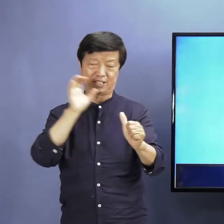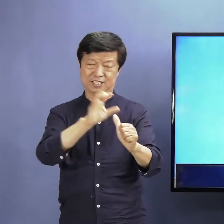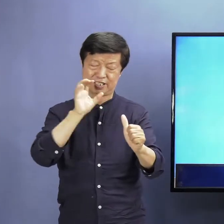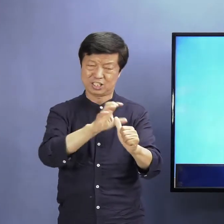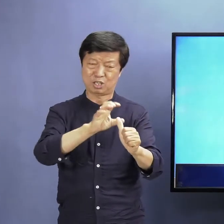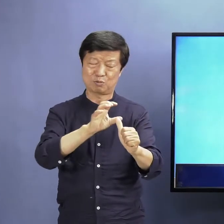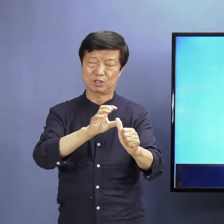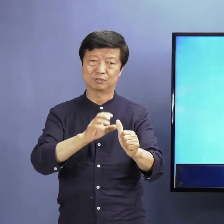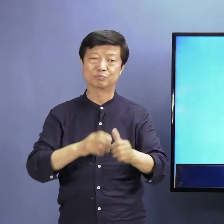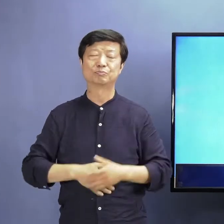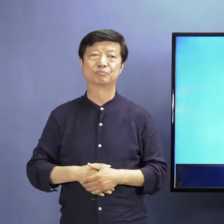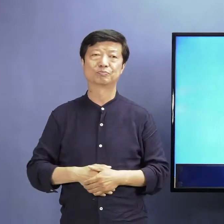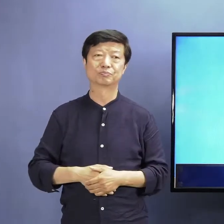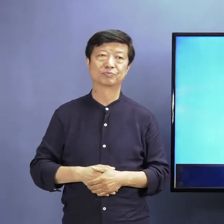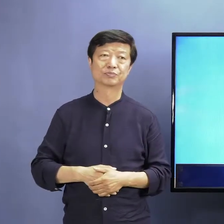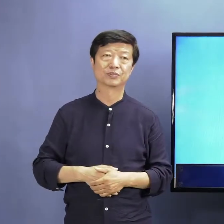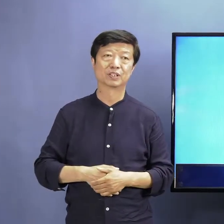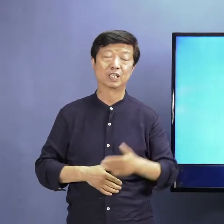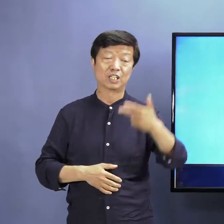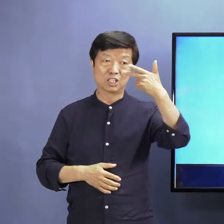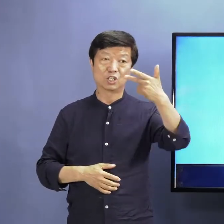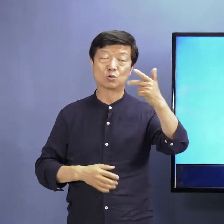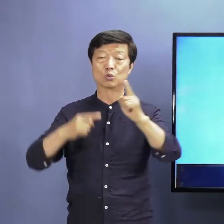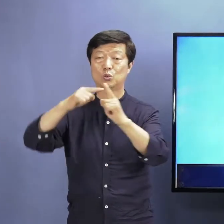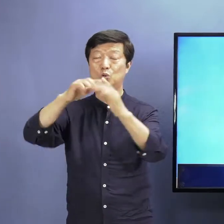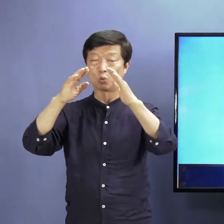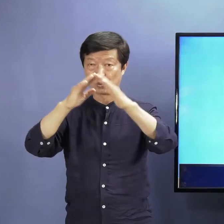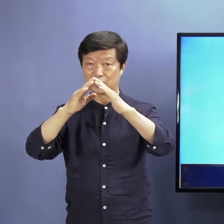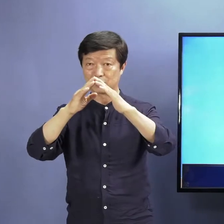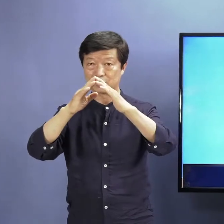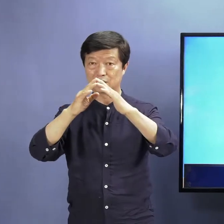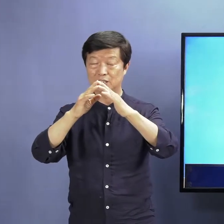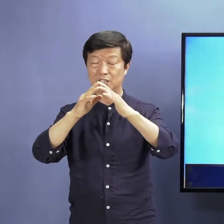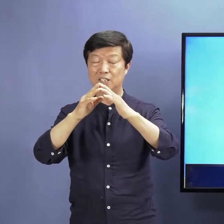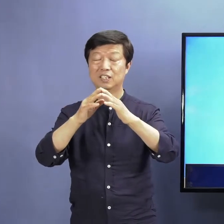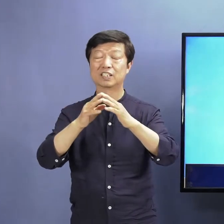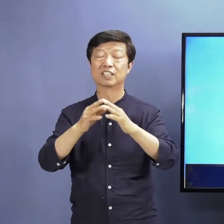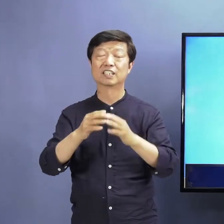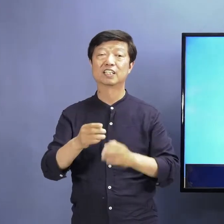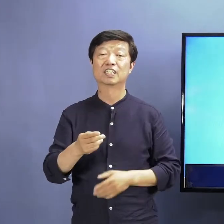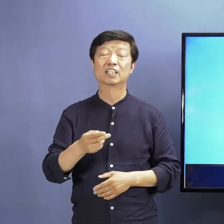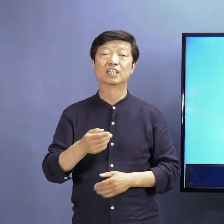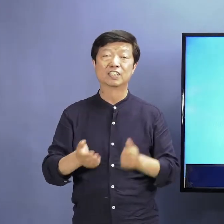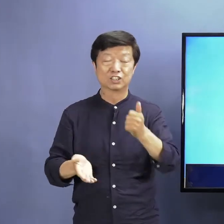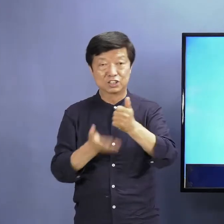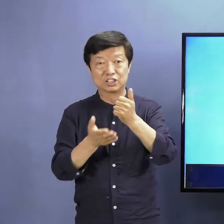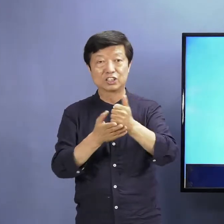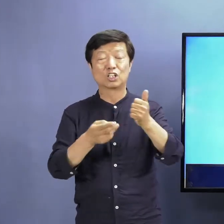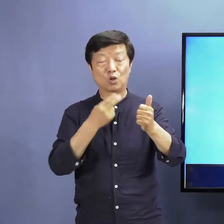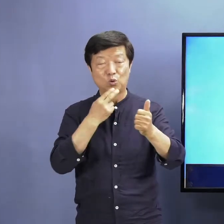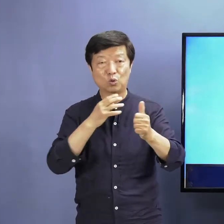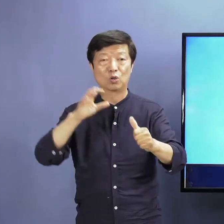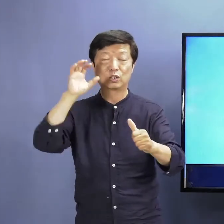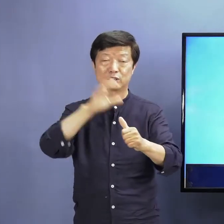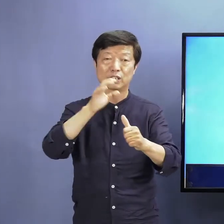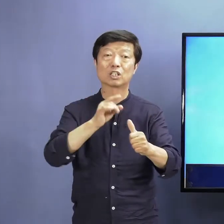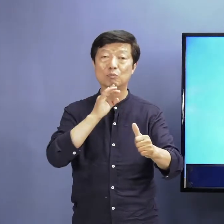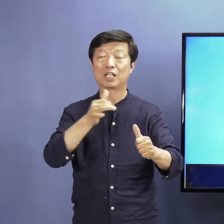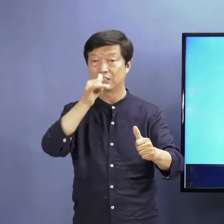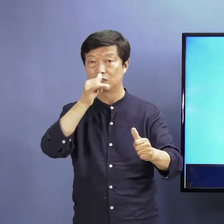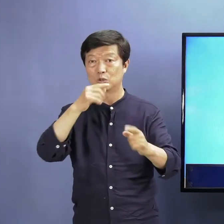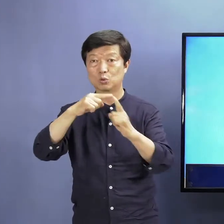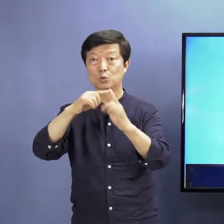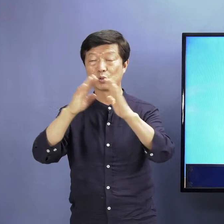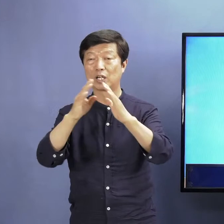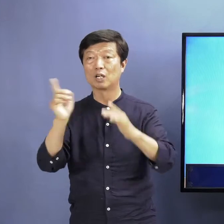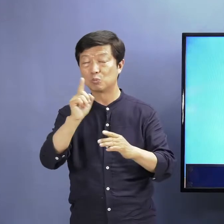7교회 가운데서 칭찬은 없고 책망만 있는 교회가 어디예요? 라오디게아 교회예요.